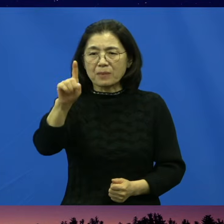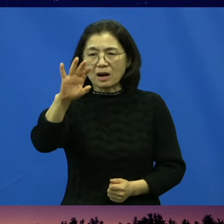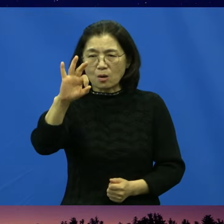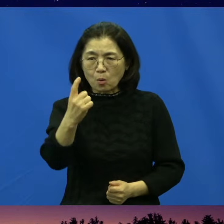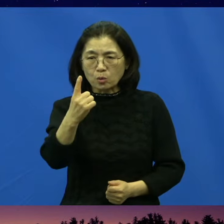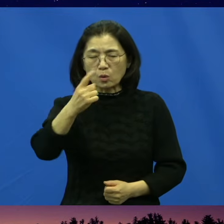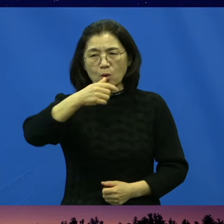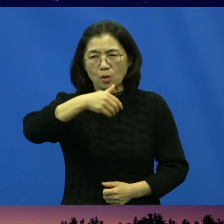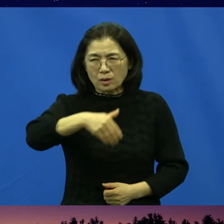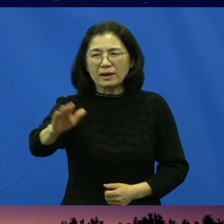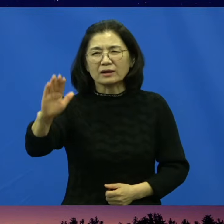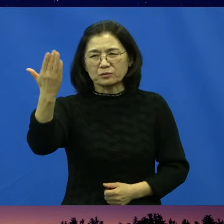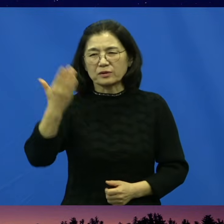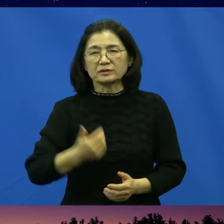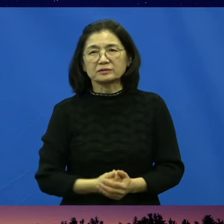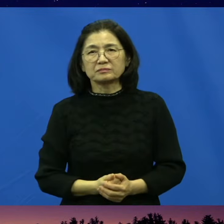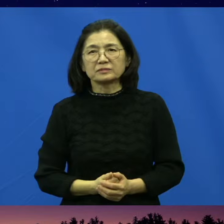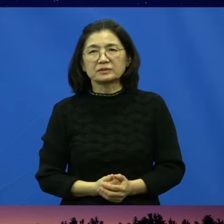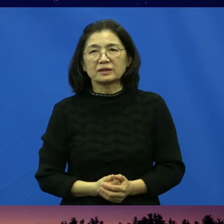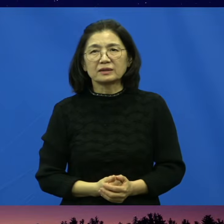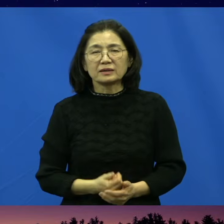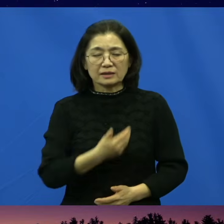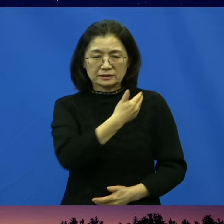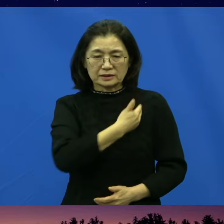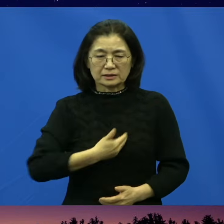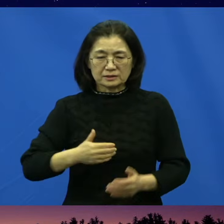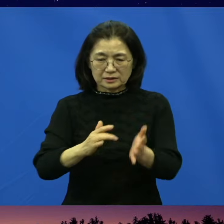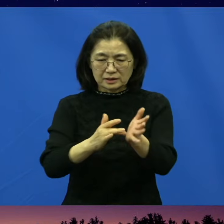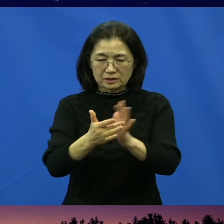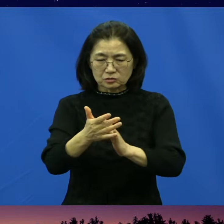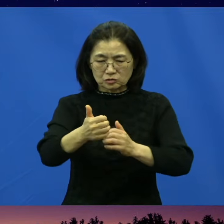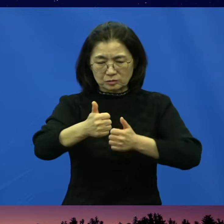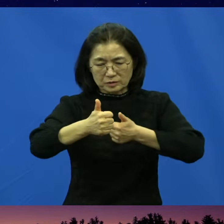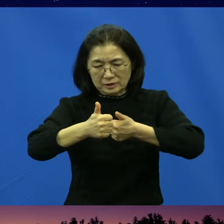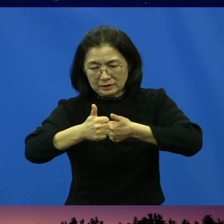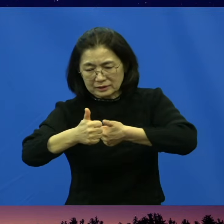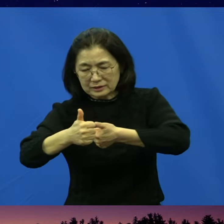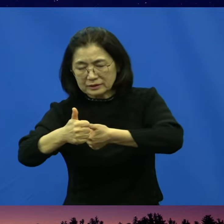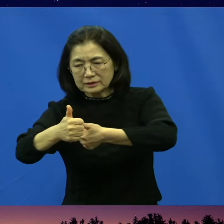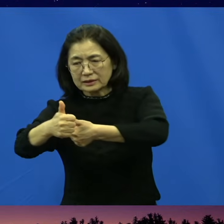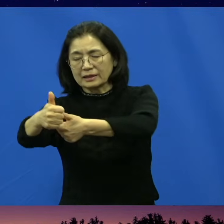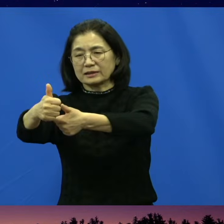여러분, 그들은 예수님을 계속해서 따라다니면서 기적을